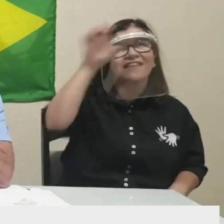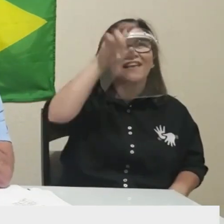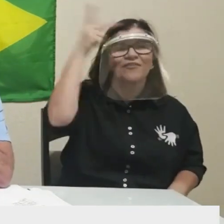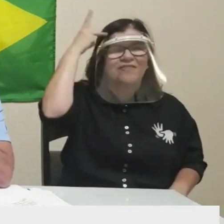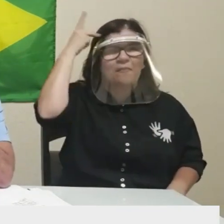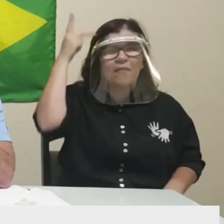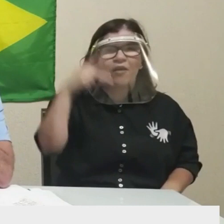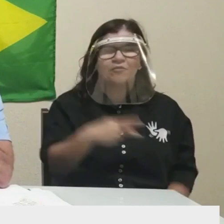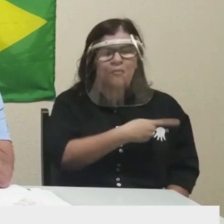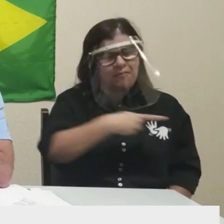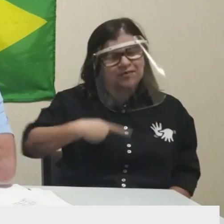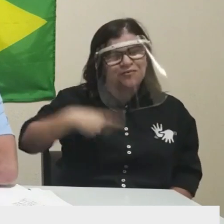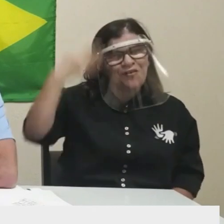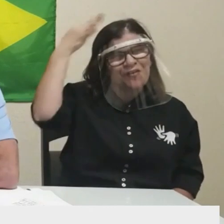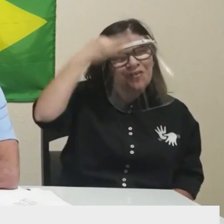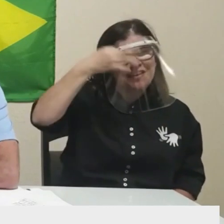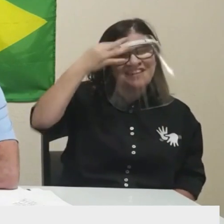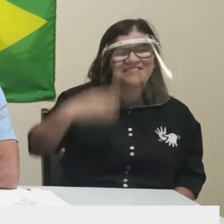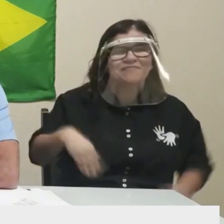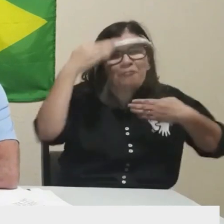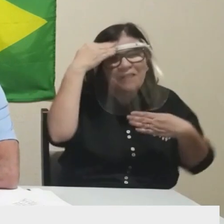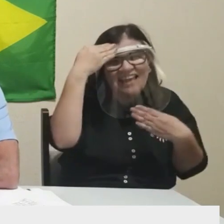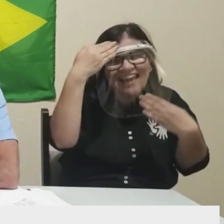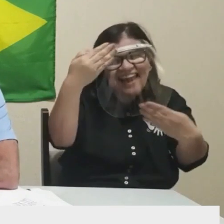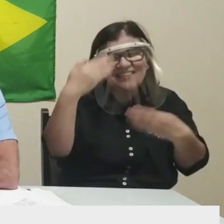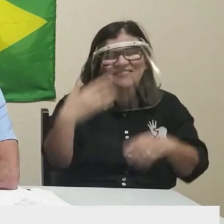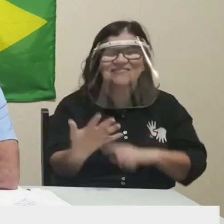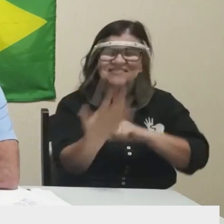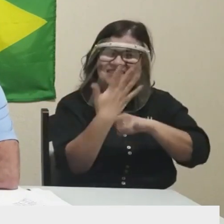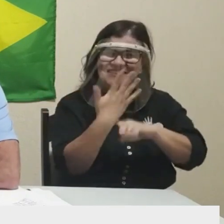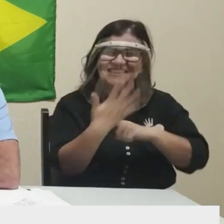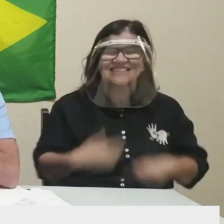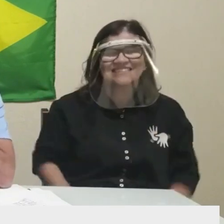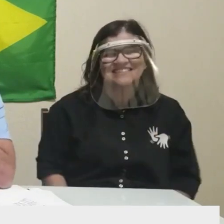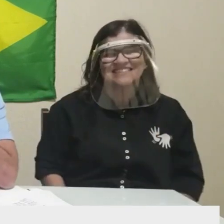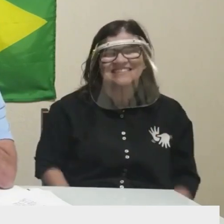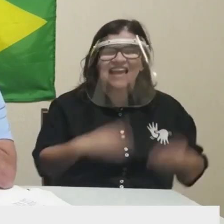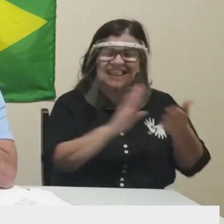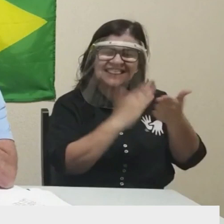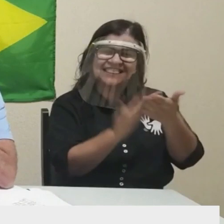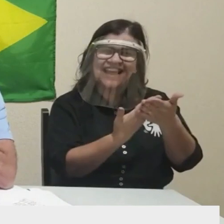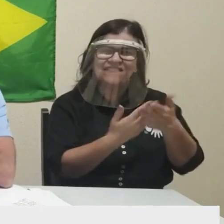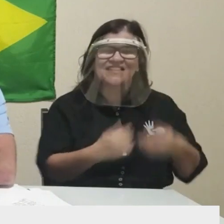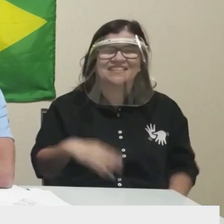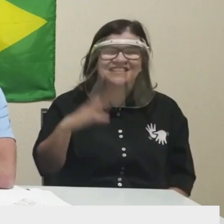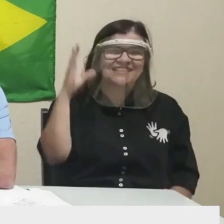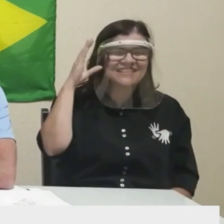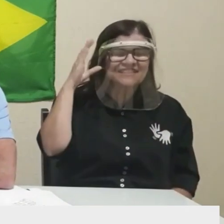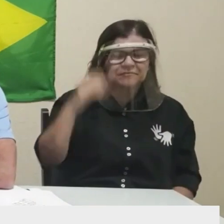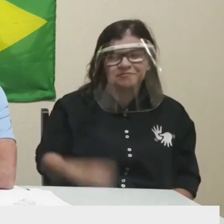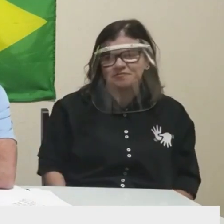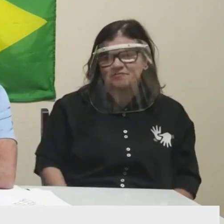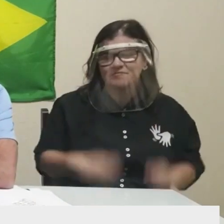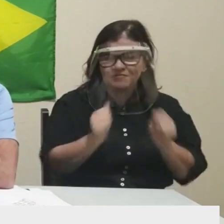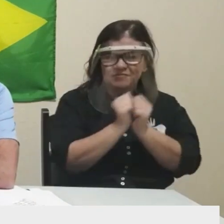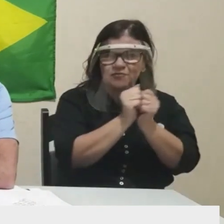Paulo, o pastor Toninho. Então, obrigado por ceder a Kathleen, que é a nossa intérprete de Libras. Ela vai ficar um